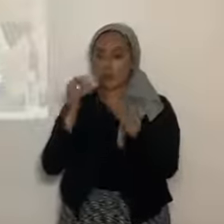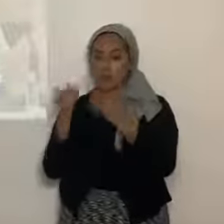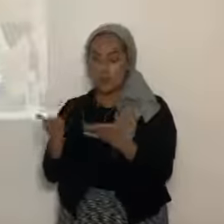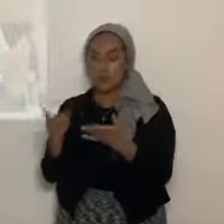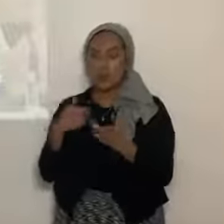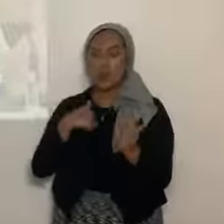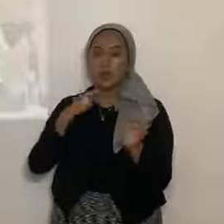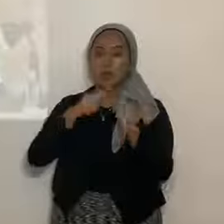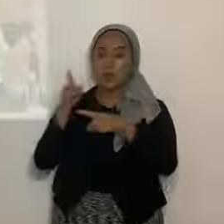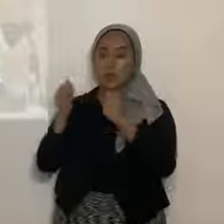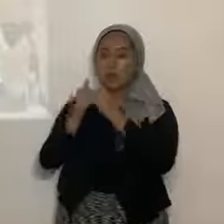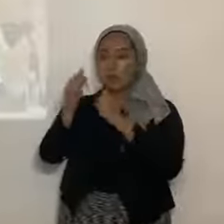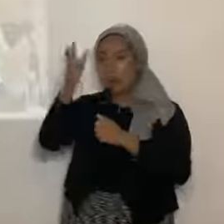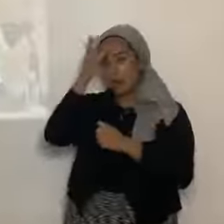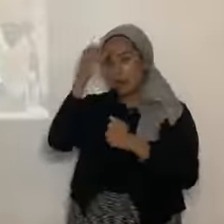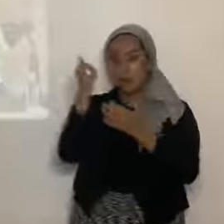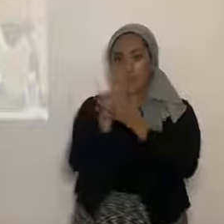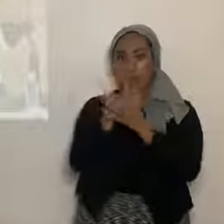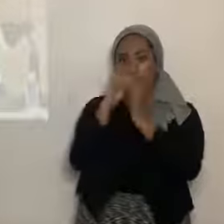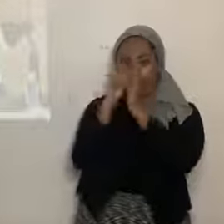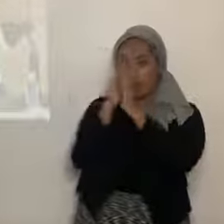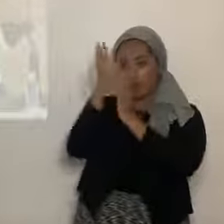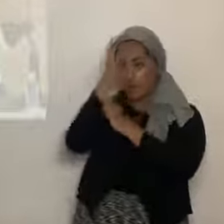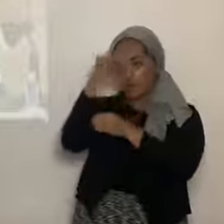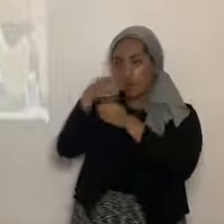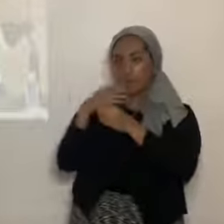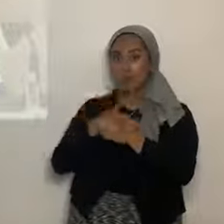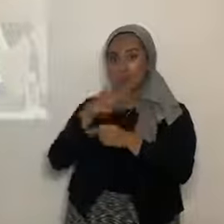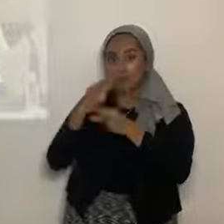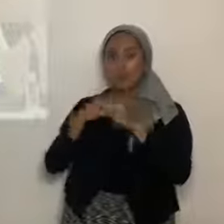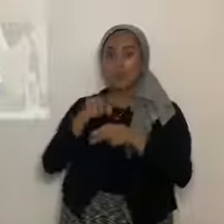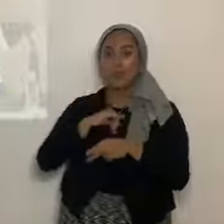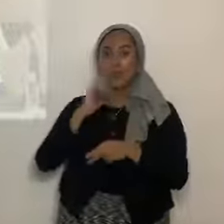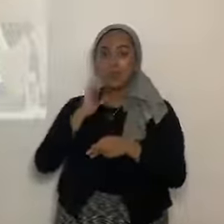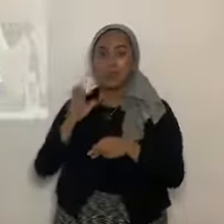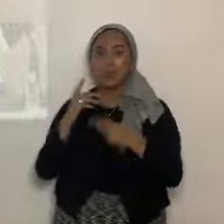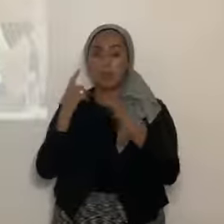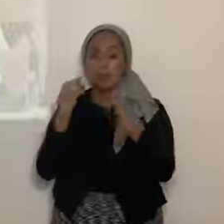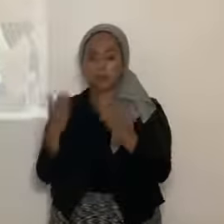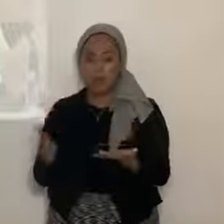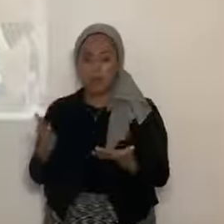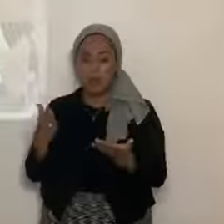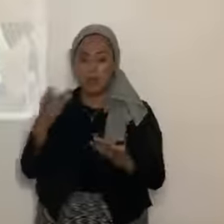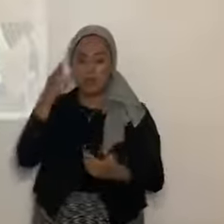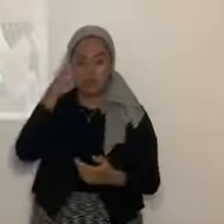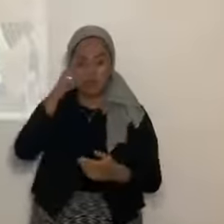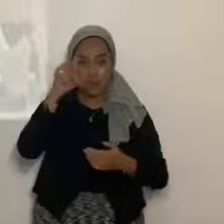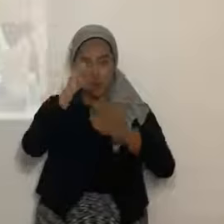Abba, y todo lo que pidieres al Abba en mi nombre, lo haré, para que el Padre sea glorificado en el